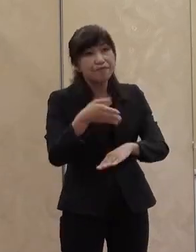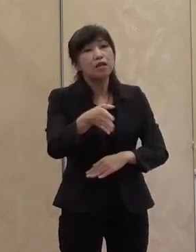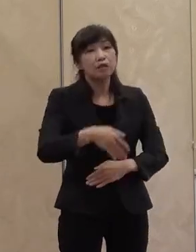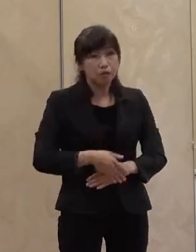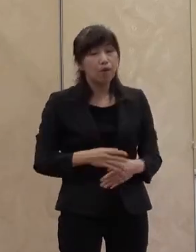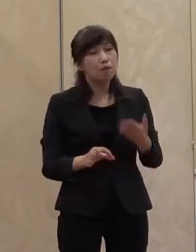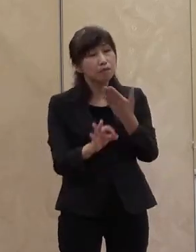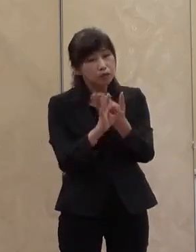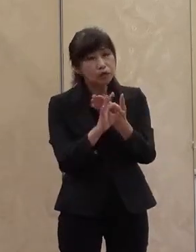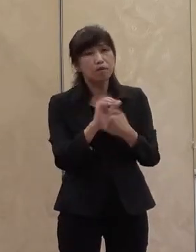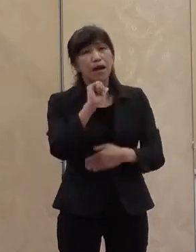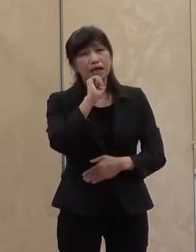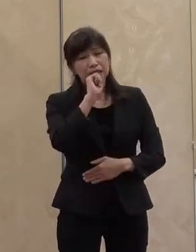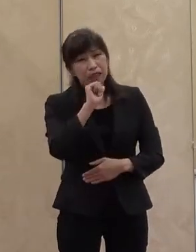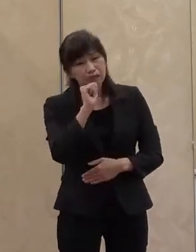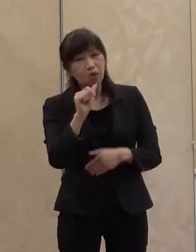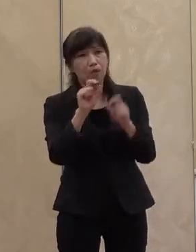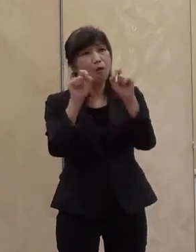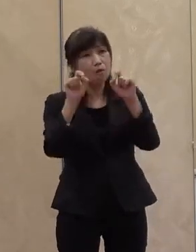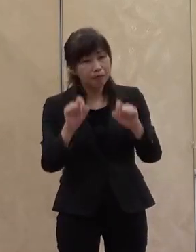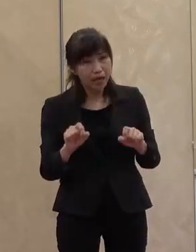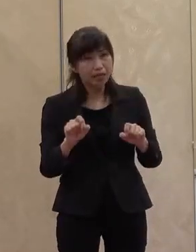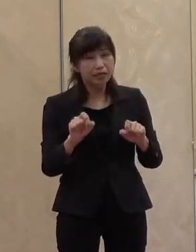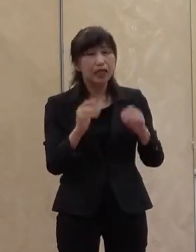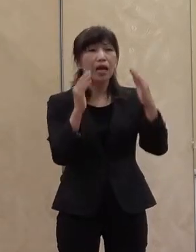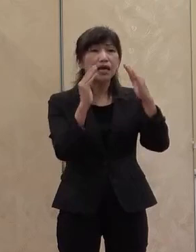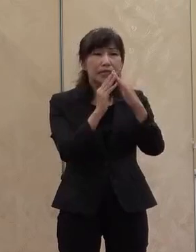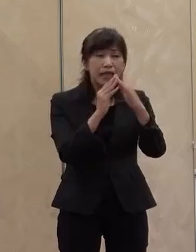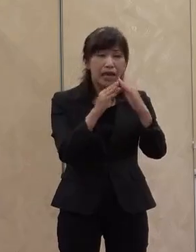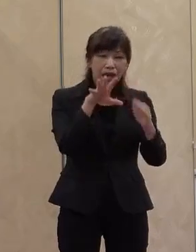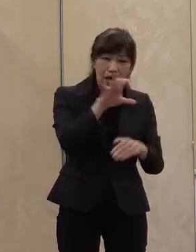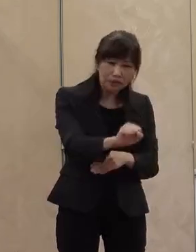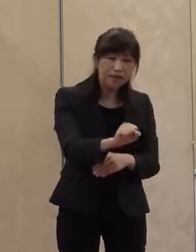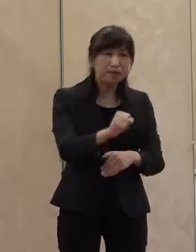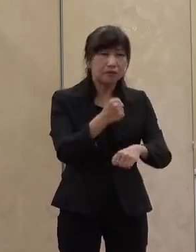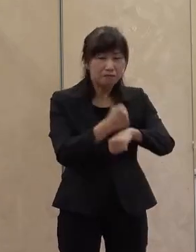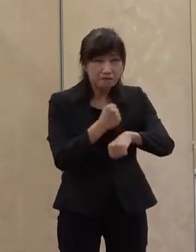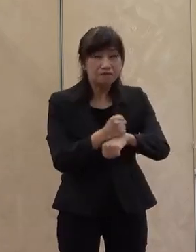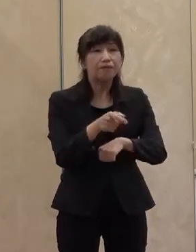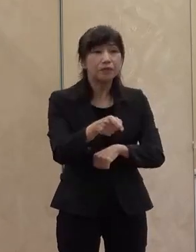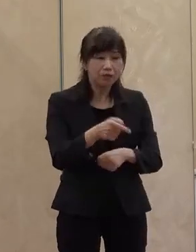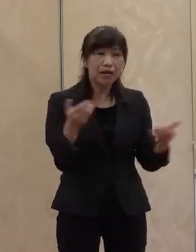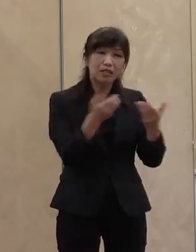の問題だったり、あるいは住宅の確保であったり、失業、先ほど申し上げた失業もそうですし、